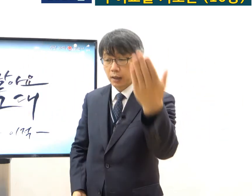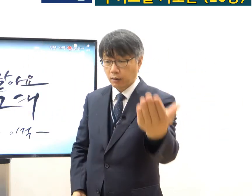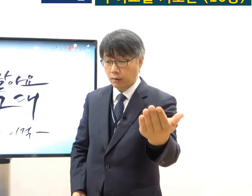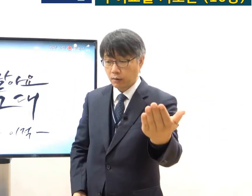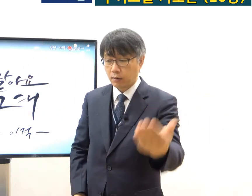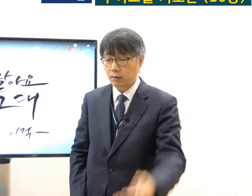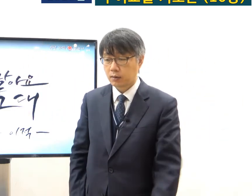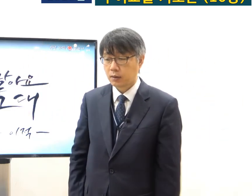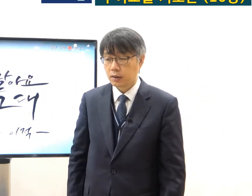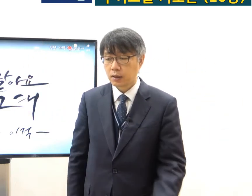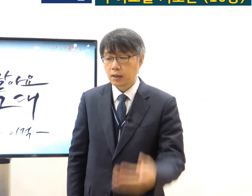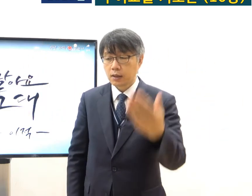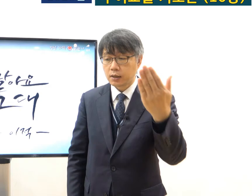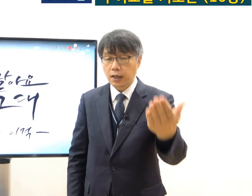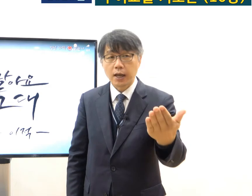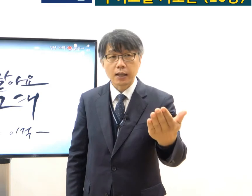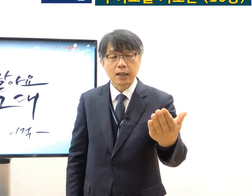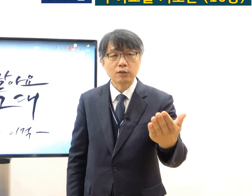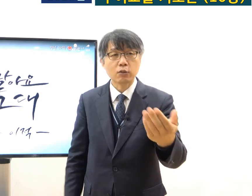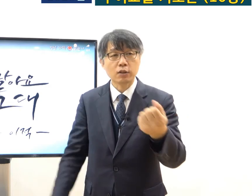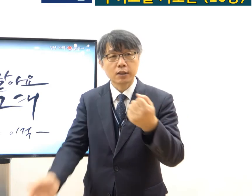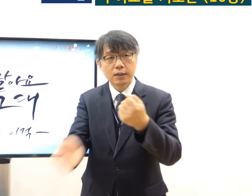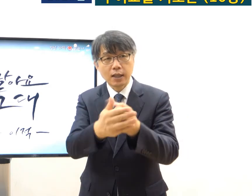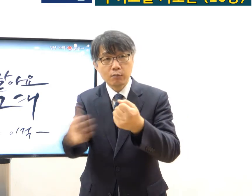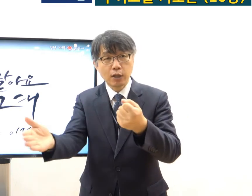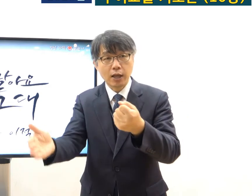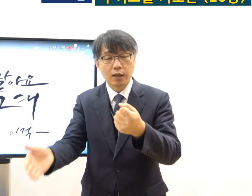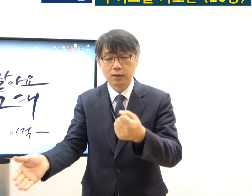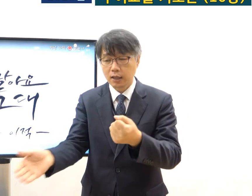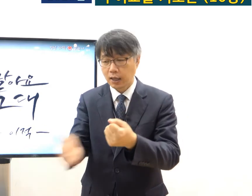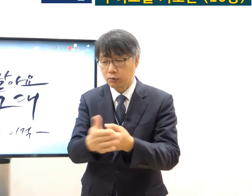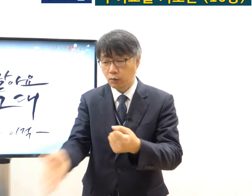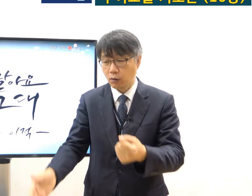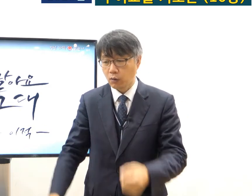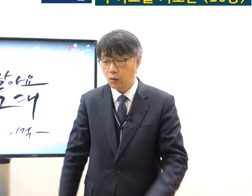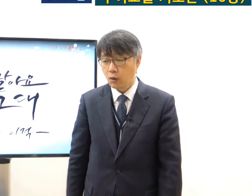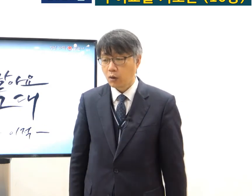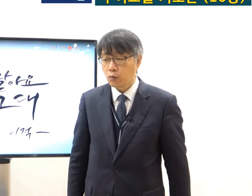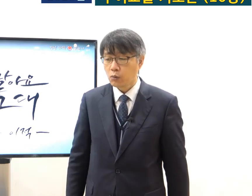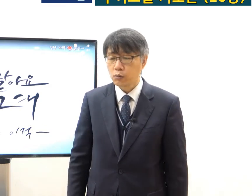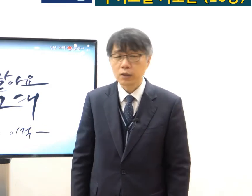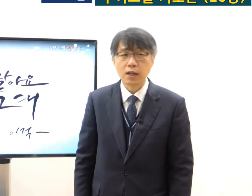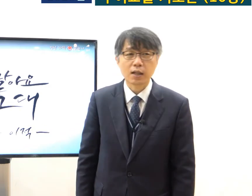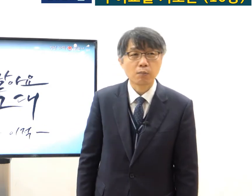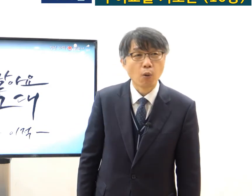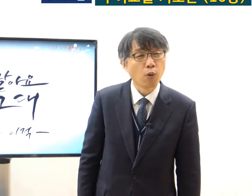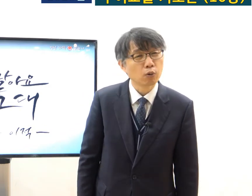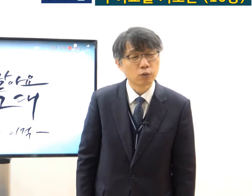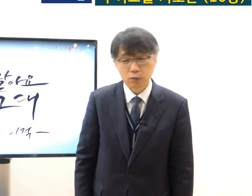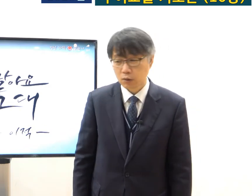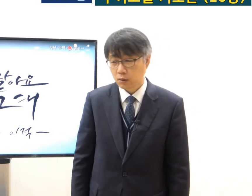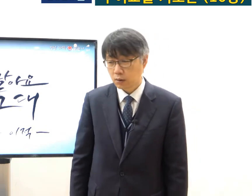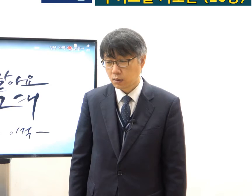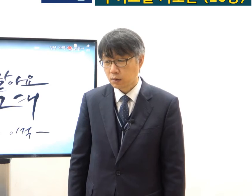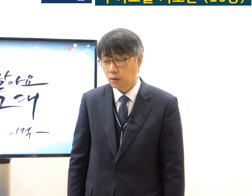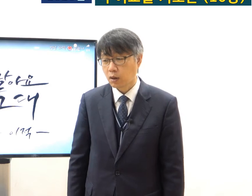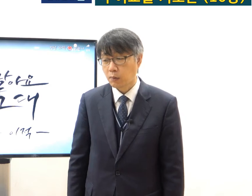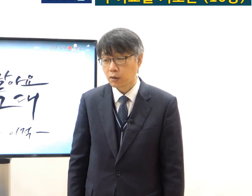그대요. 그대 탓으로는 때문에 그대 탓으로 훌훌인데 이건 모두 털어버리고